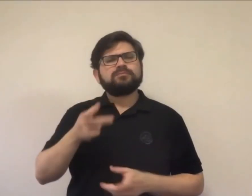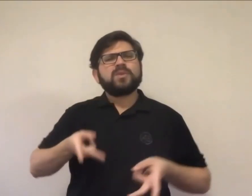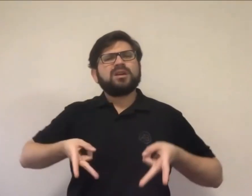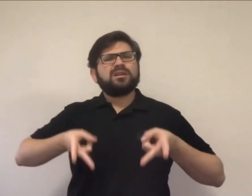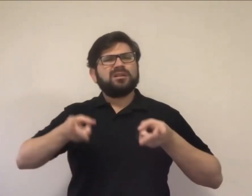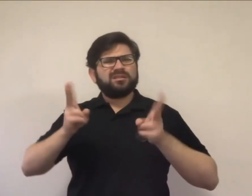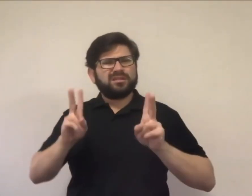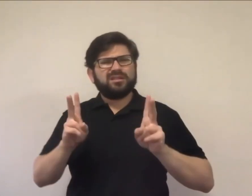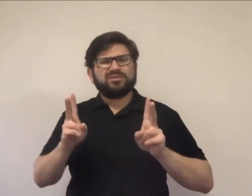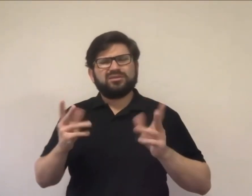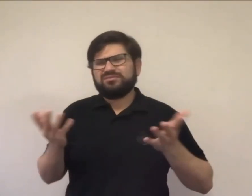¿qué son?